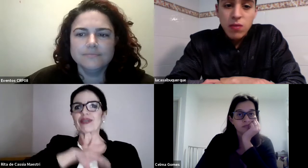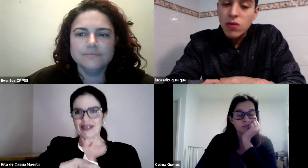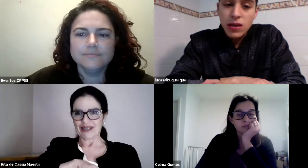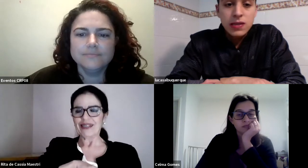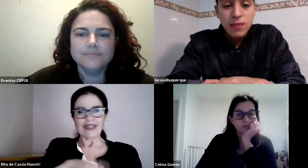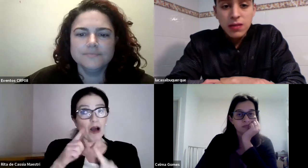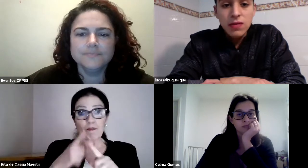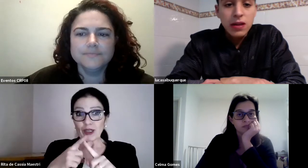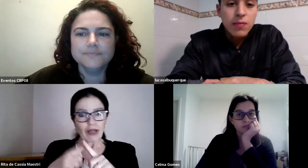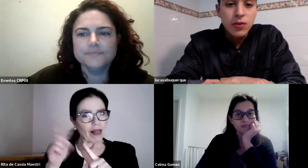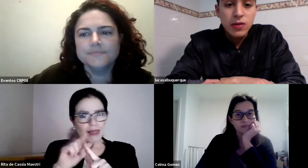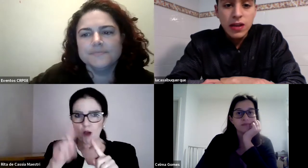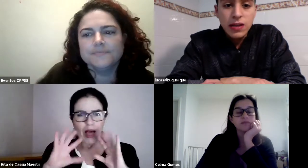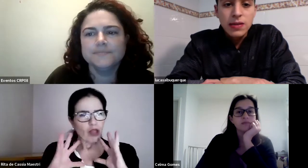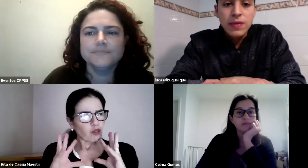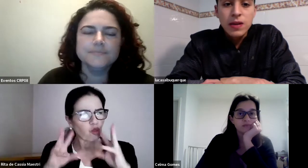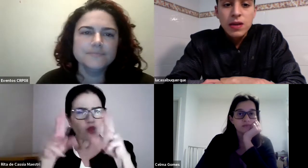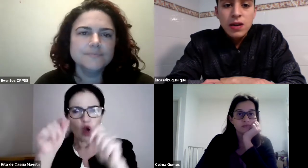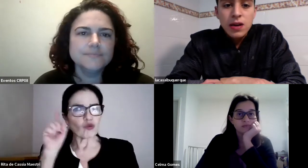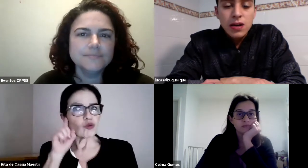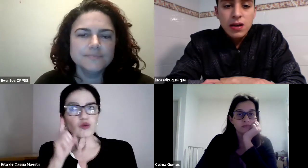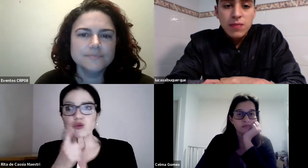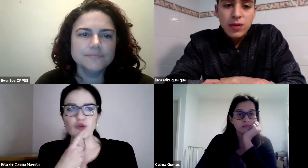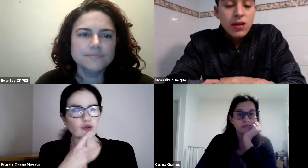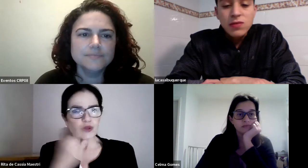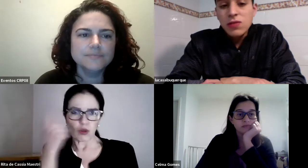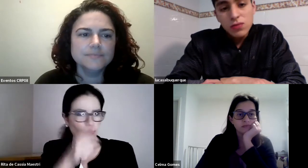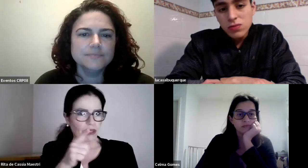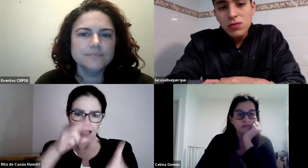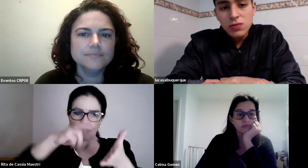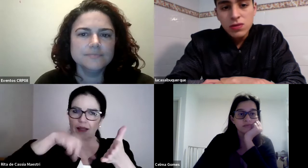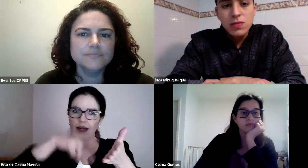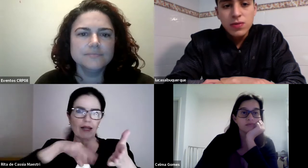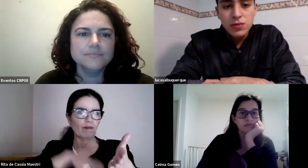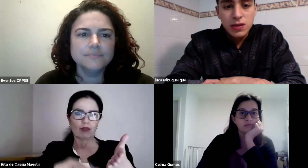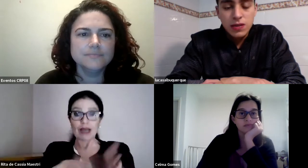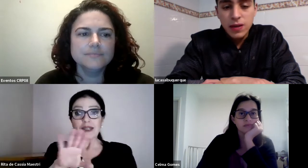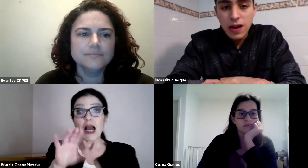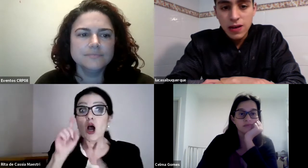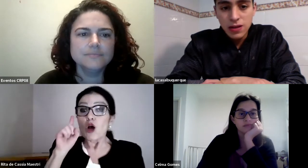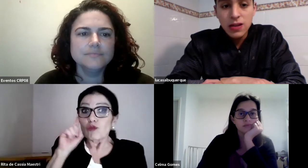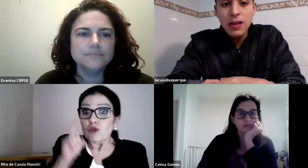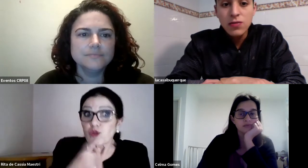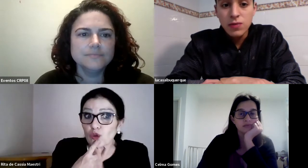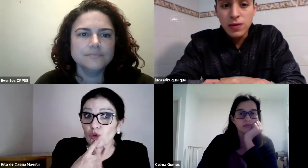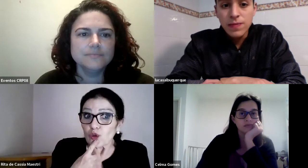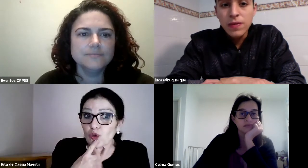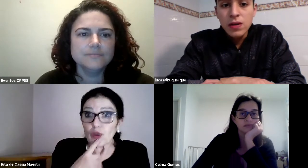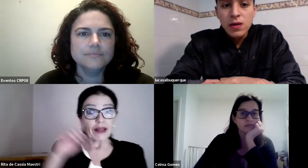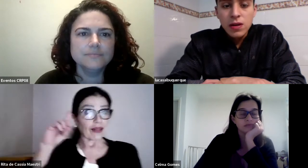um bom conhecimento em língua portuguesa, porque não são todos os surdos que possuem essa habilidade de